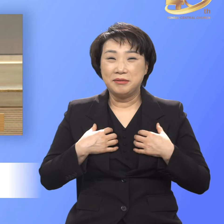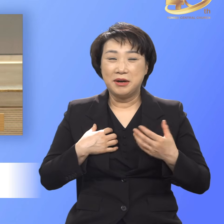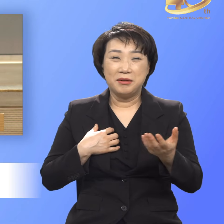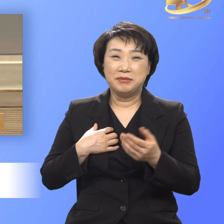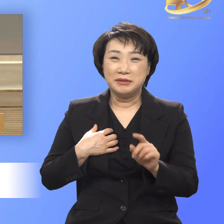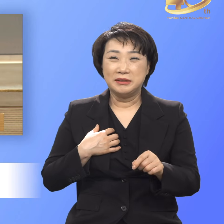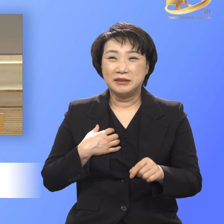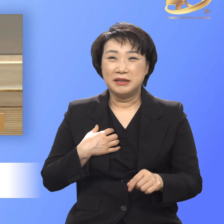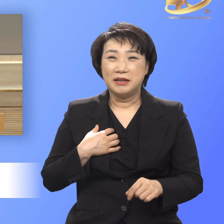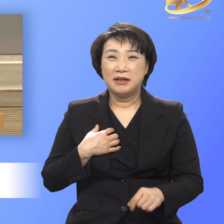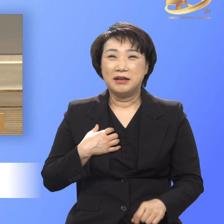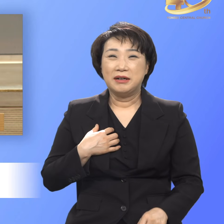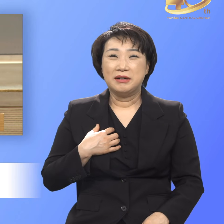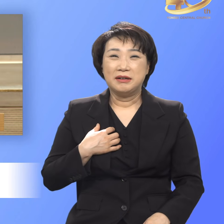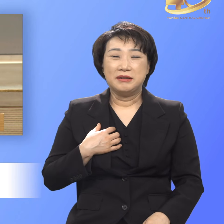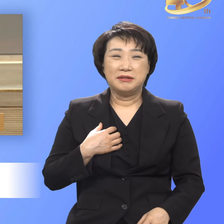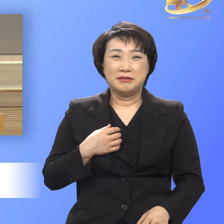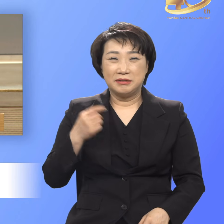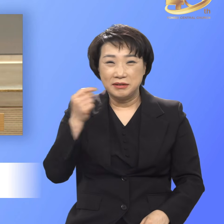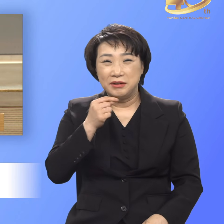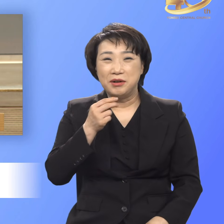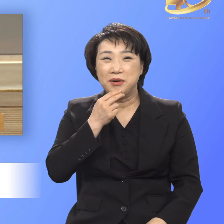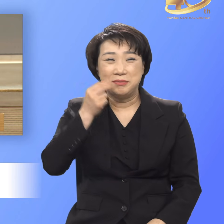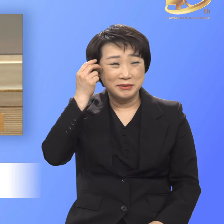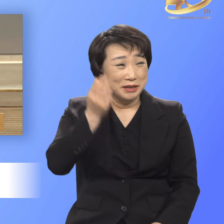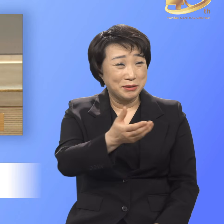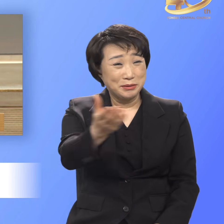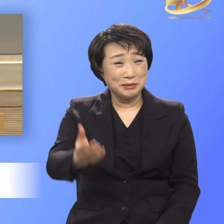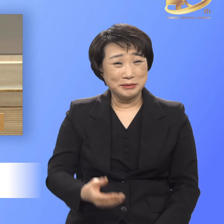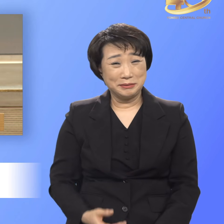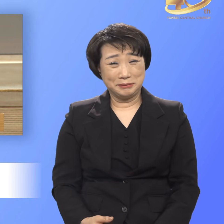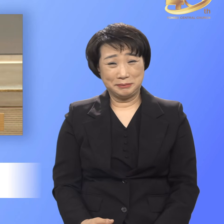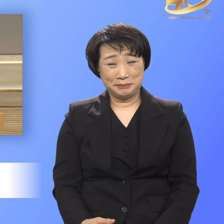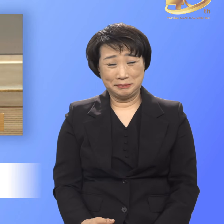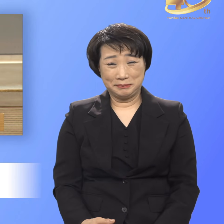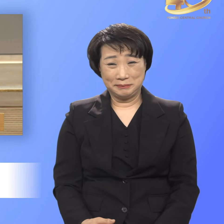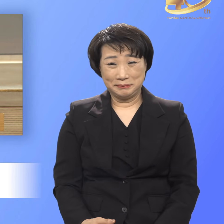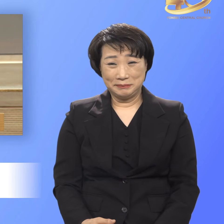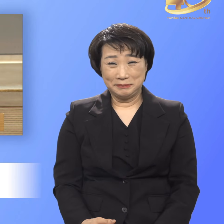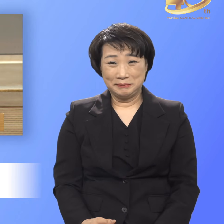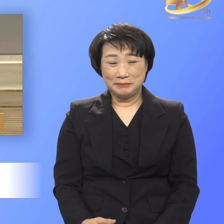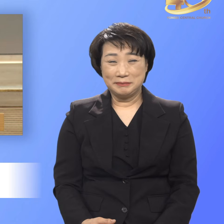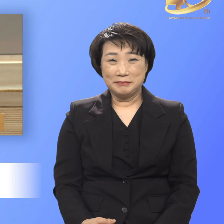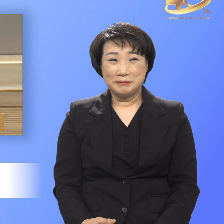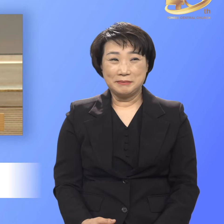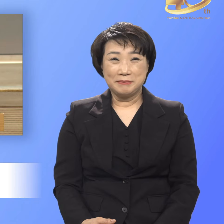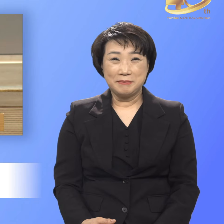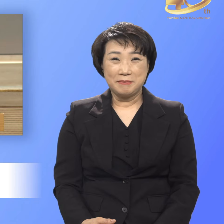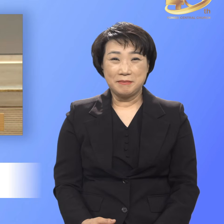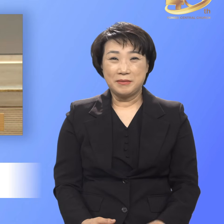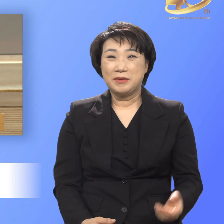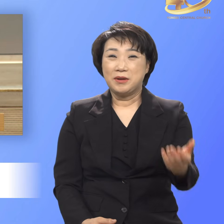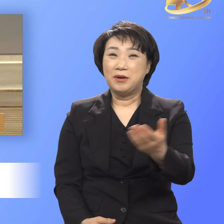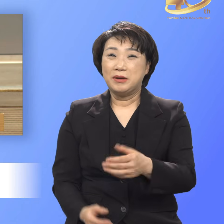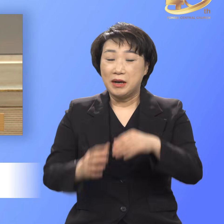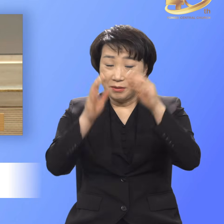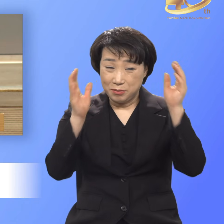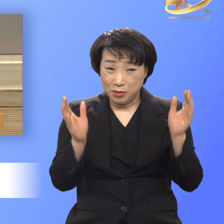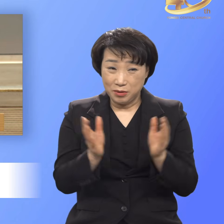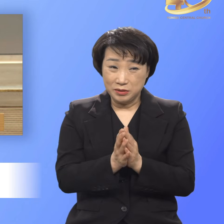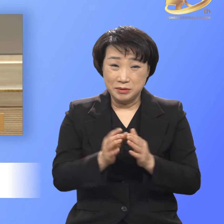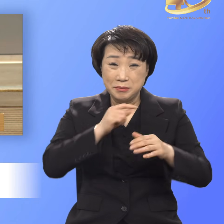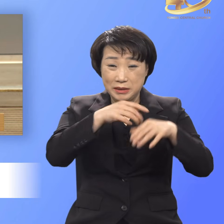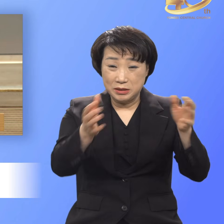세게 하지 못할까? 응? 생각해봐. 응? 너희가